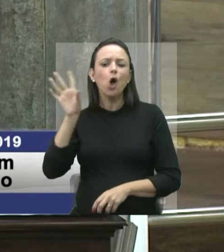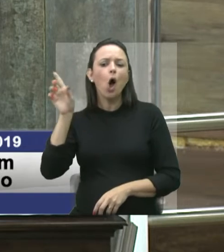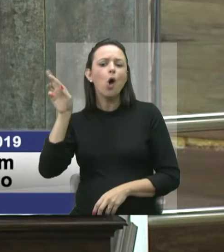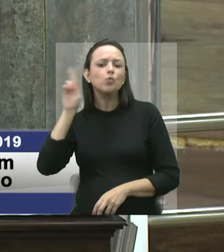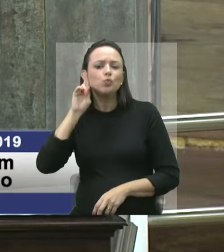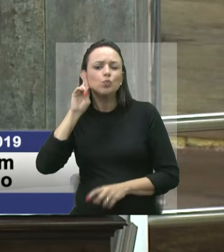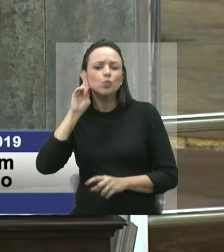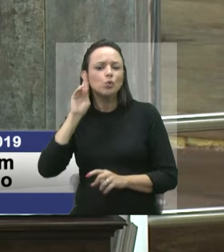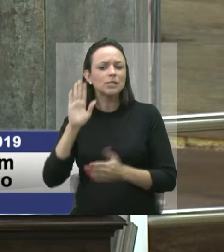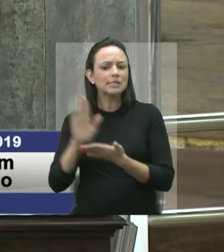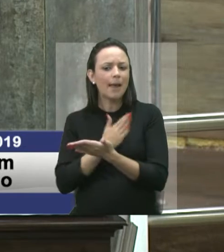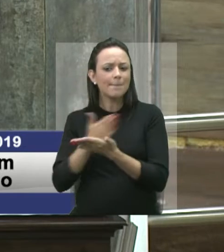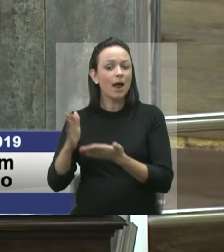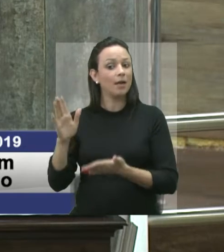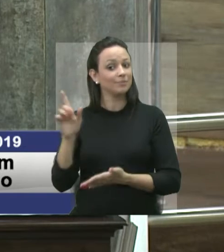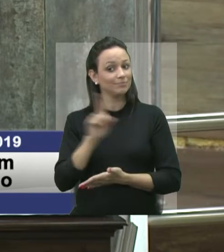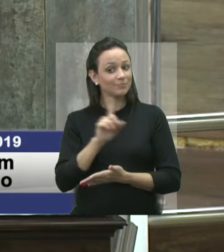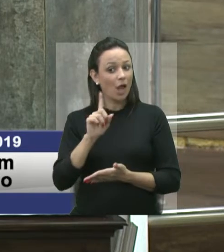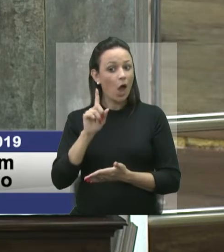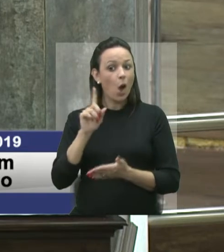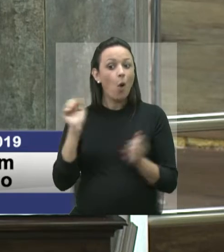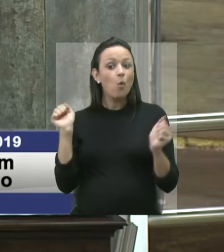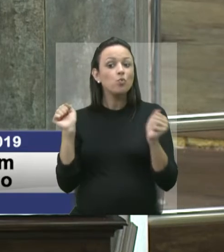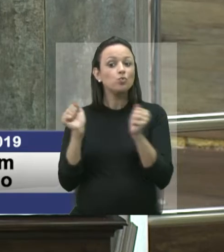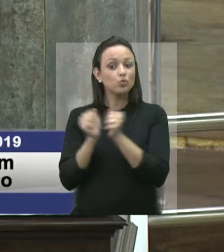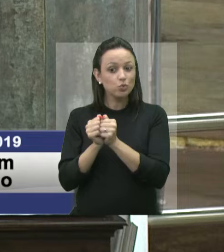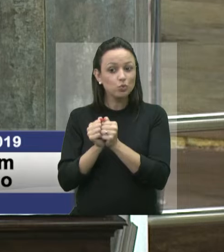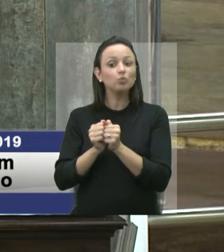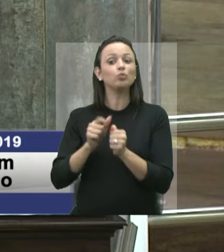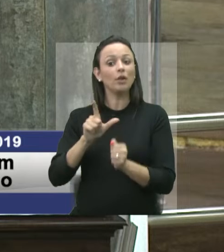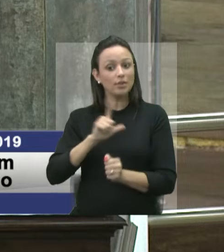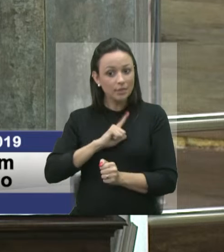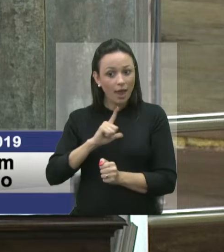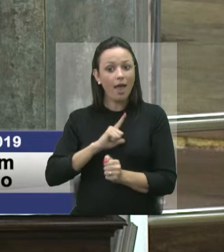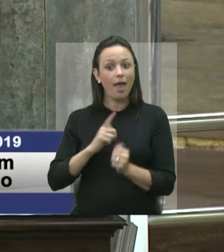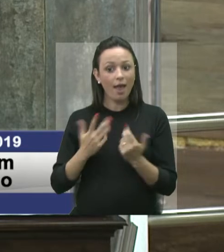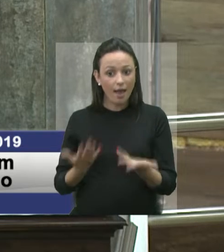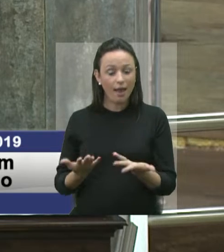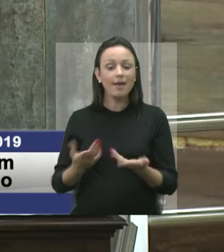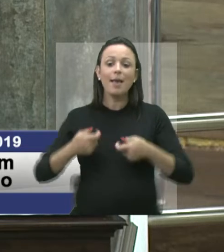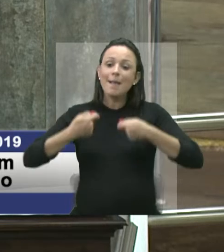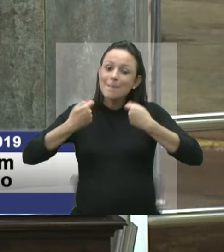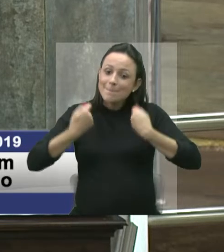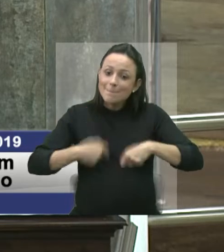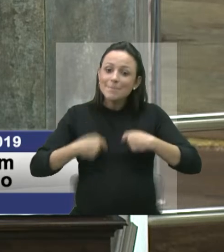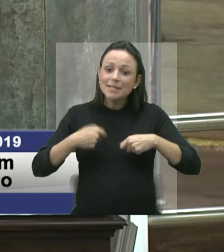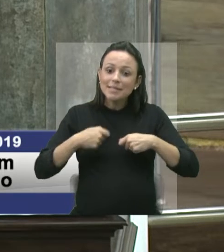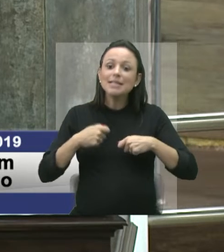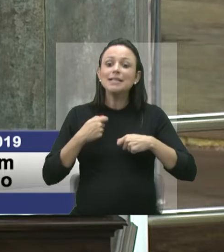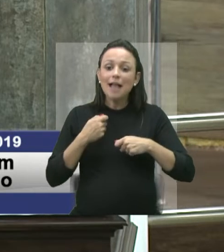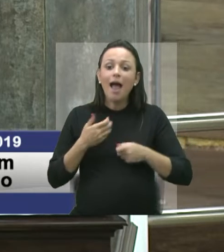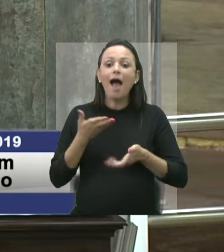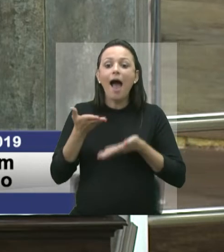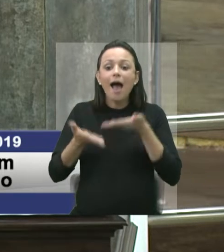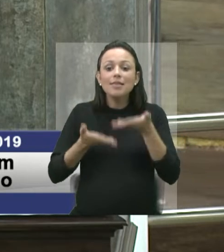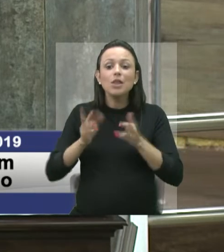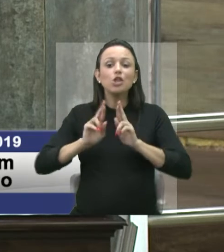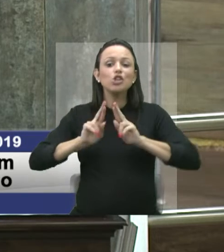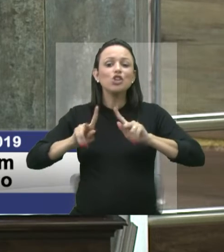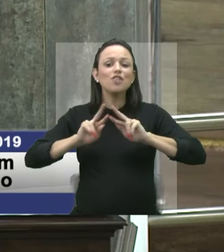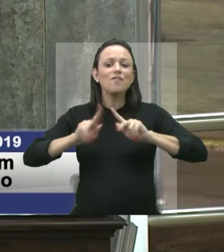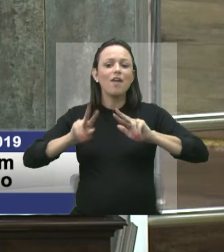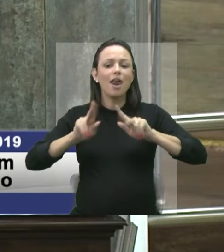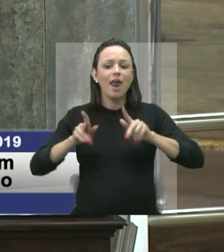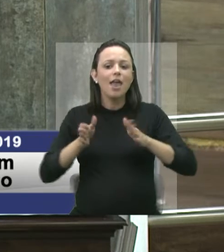As duas deficiências juntas exigem mecanismos diferenciados para a